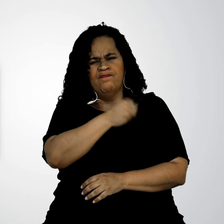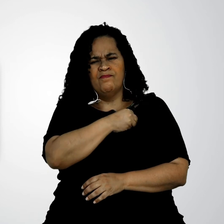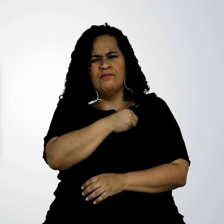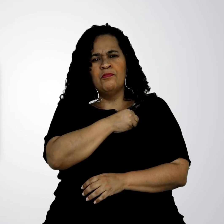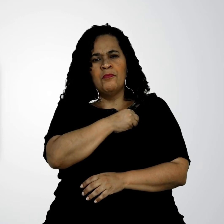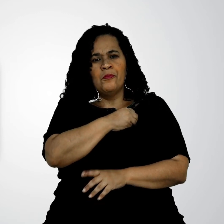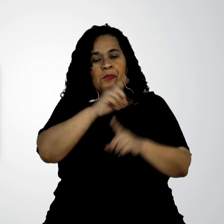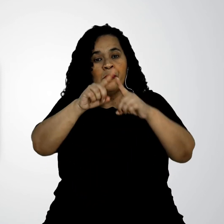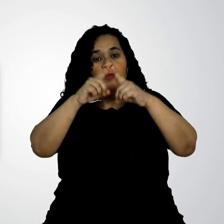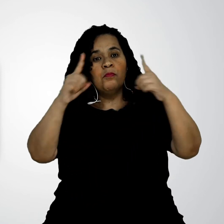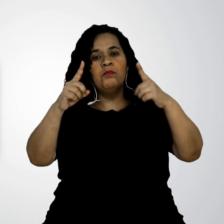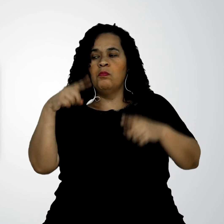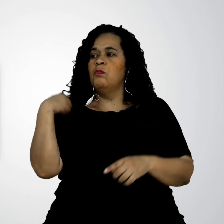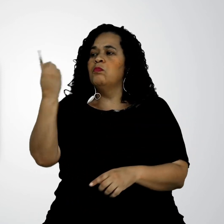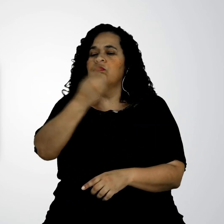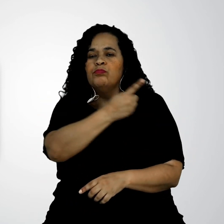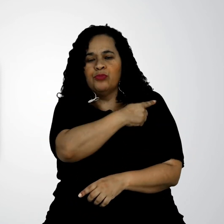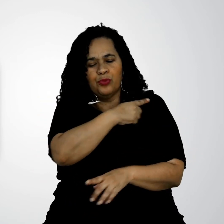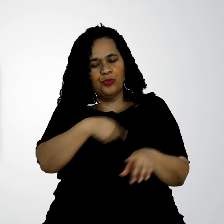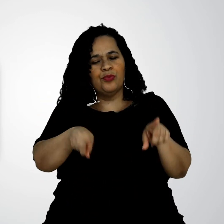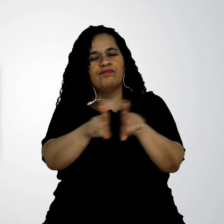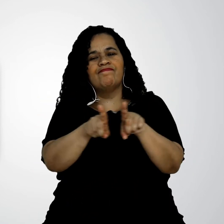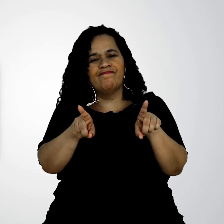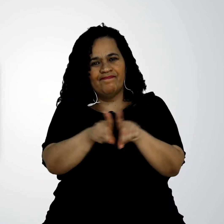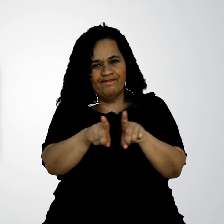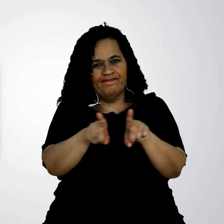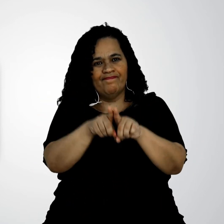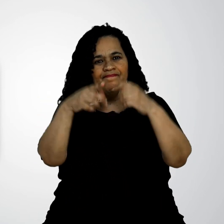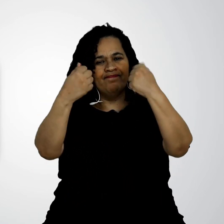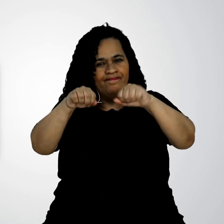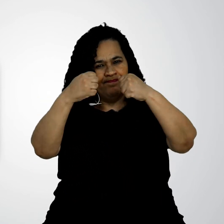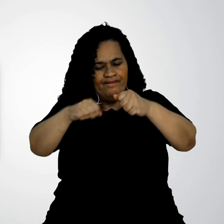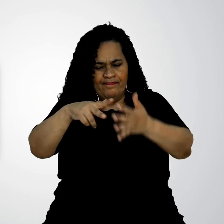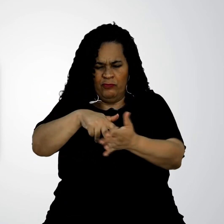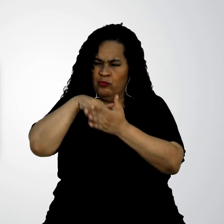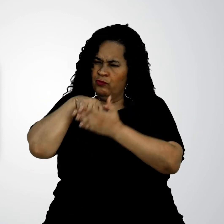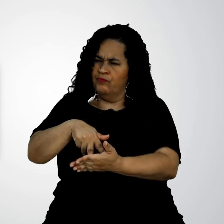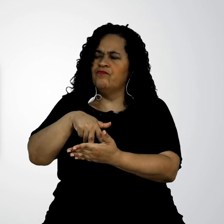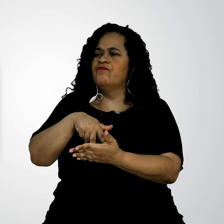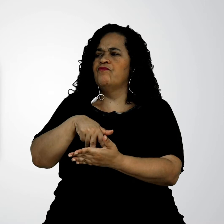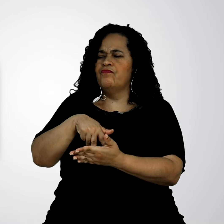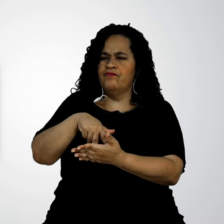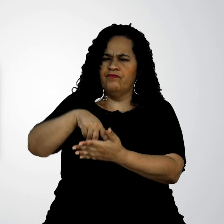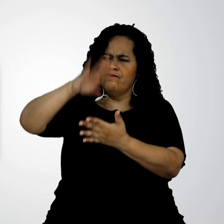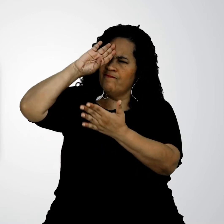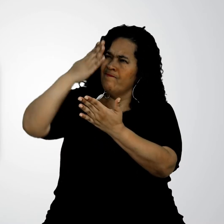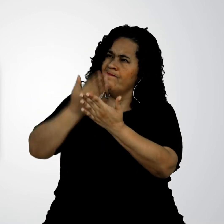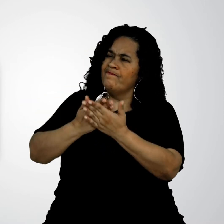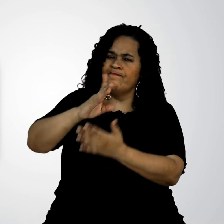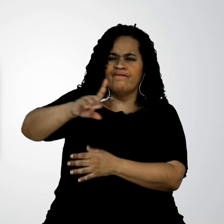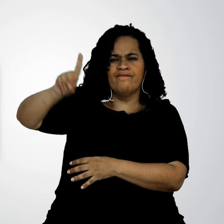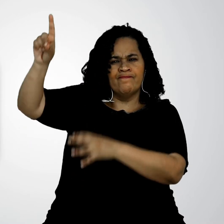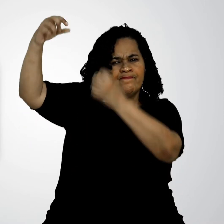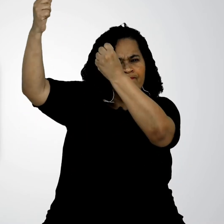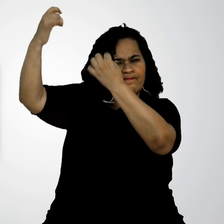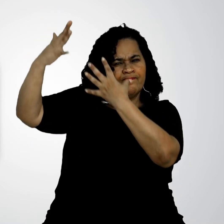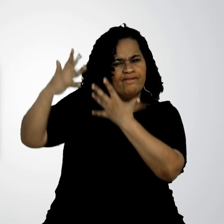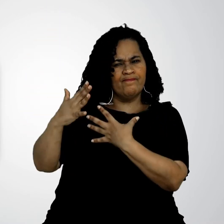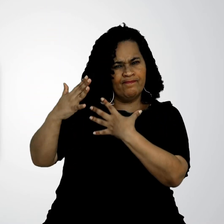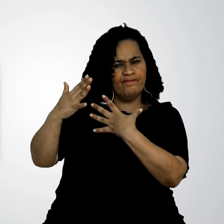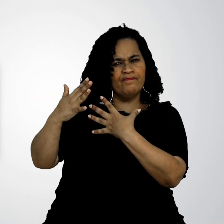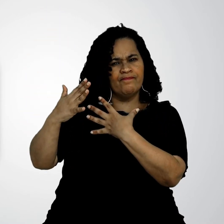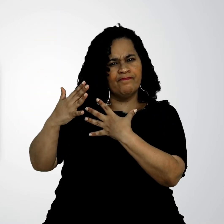mas todos nós precisamos lutar contra os pecados. Com todas as lutas, né? Cada um com a sua, né? A gente falou que essa